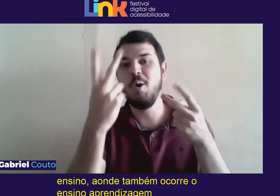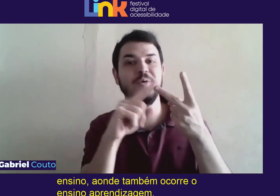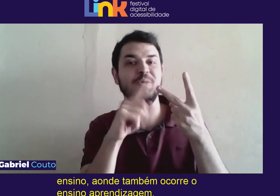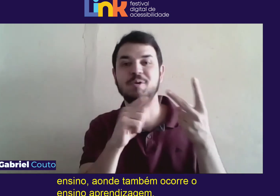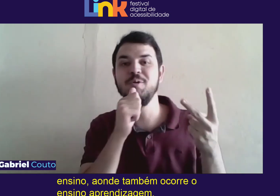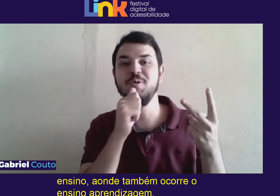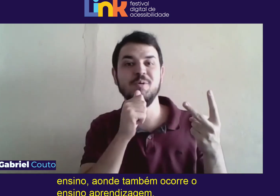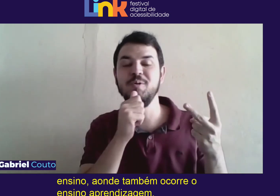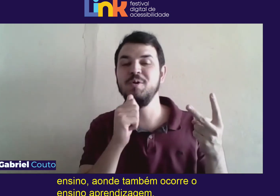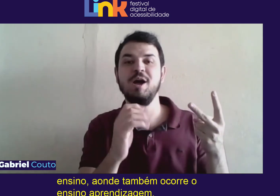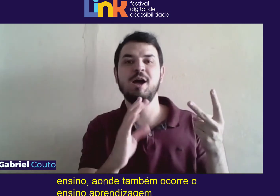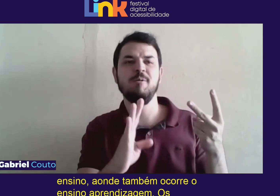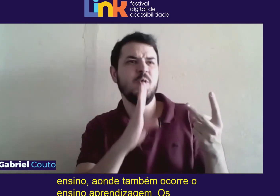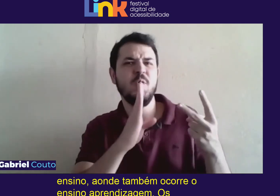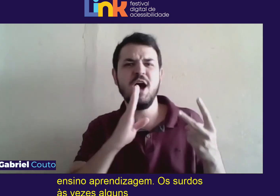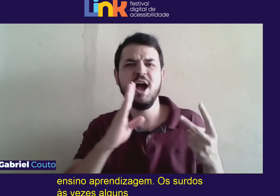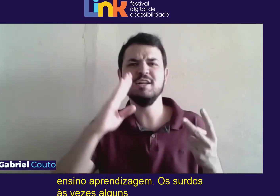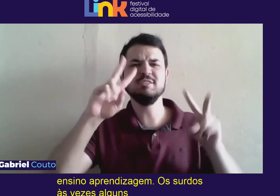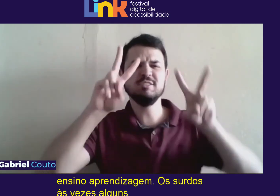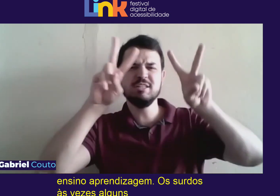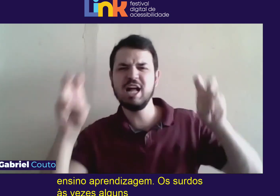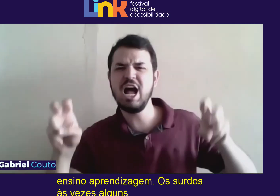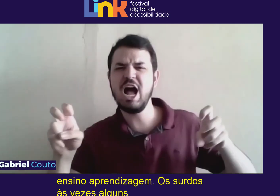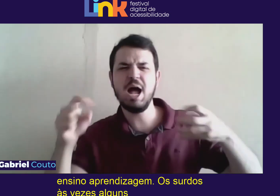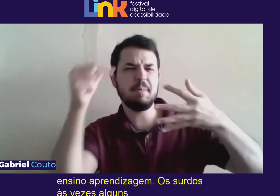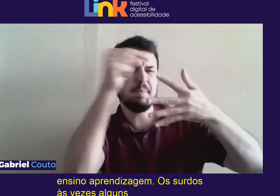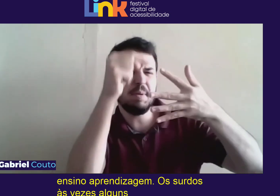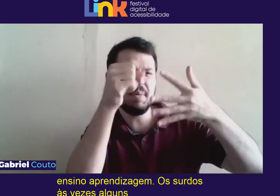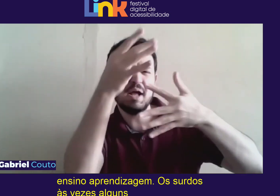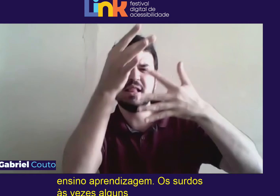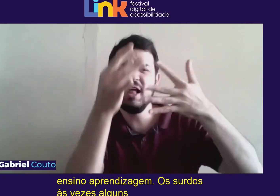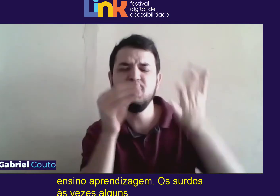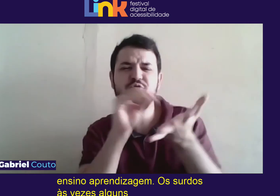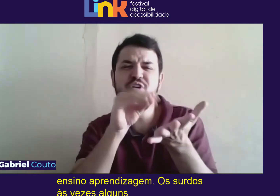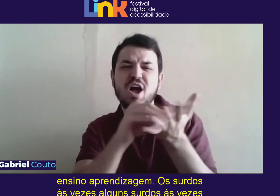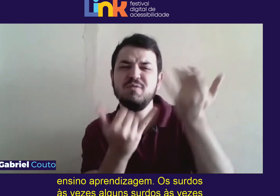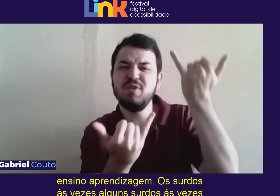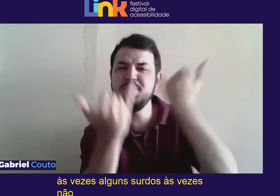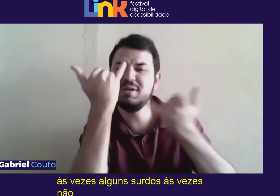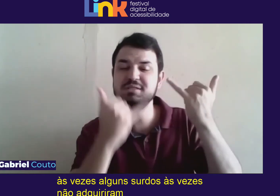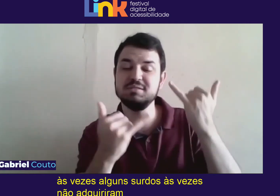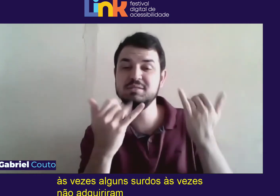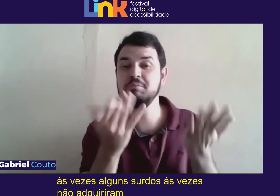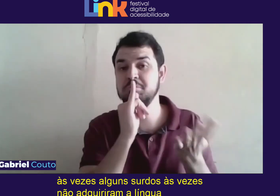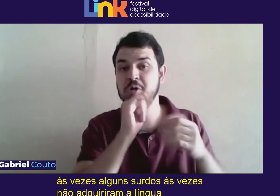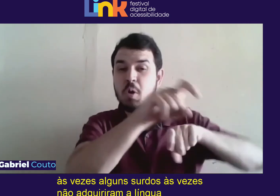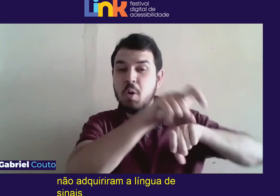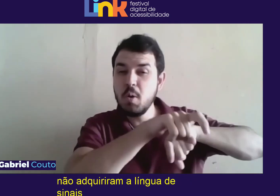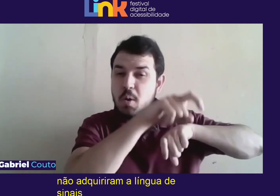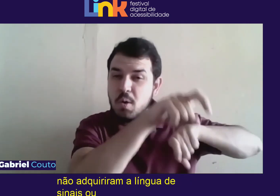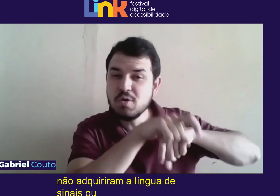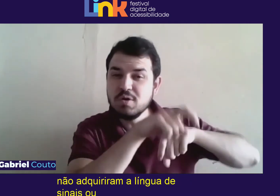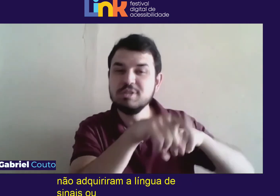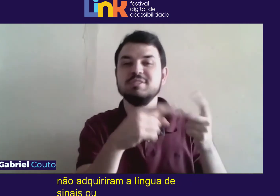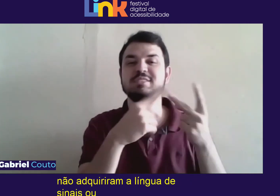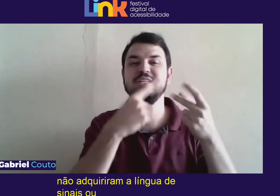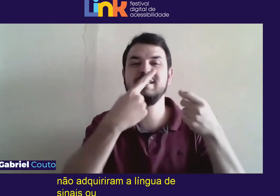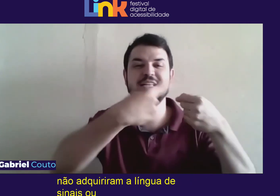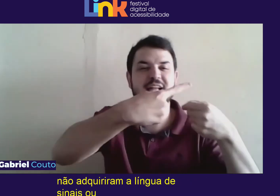alguns surdos, às vezes, não adquiriram a língua de sinais ou não conhecem determinados temas que são tratados na sociedade.